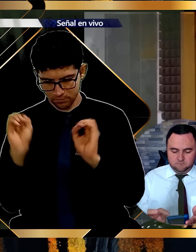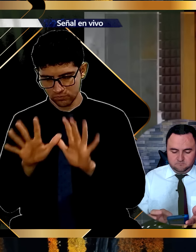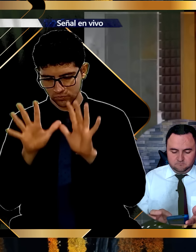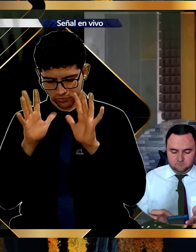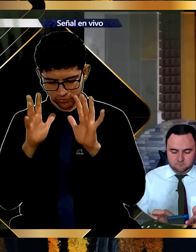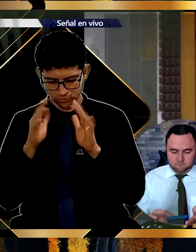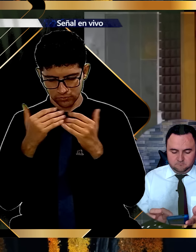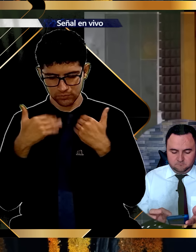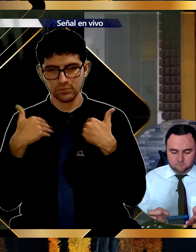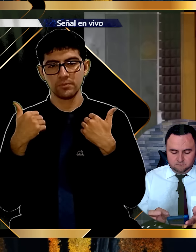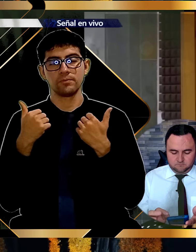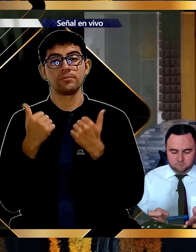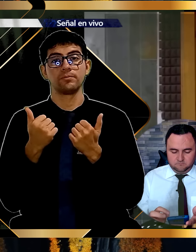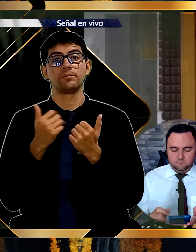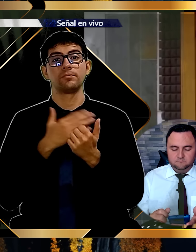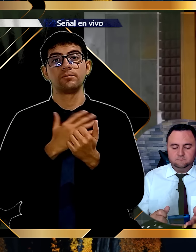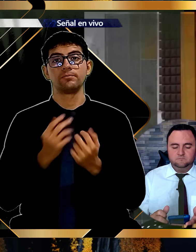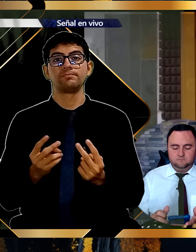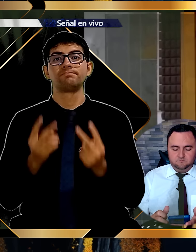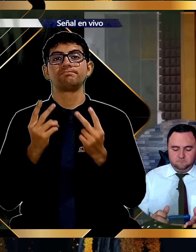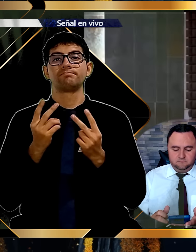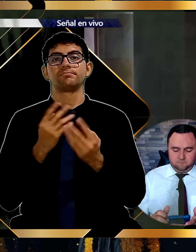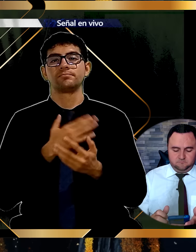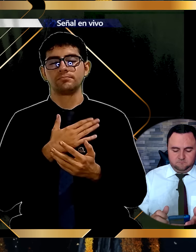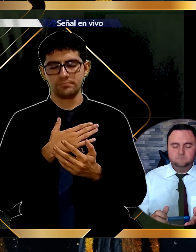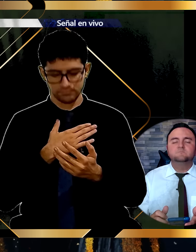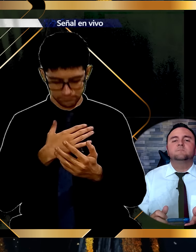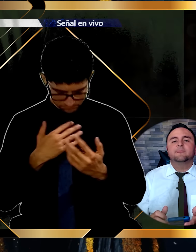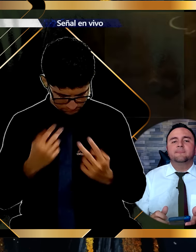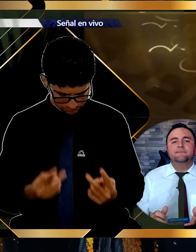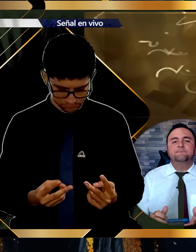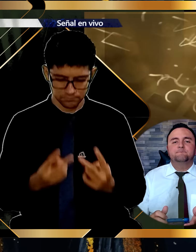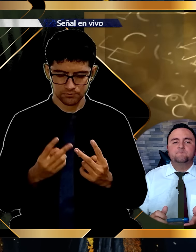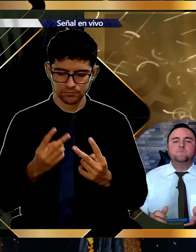Canales donde fluye el poder y la gracia de Dios.